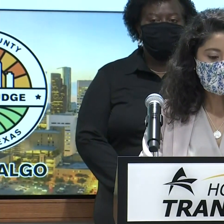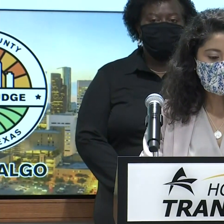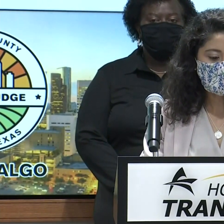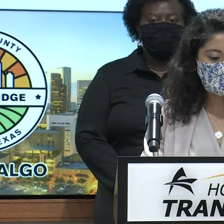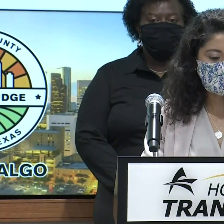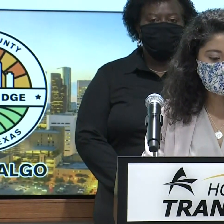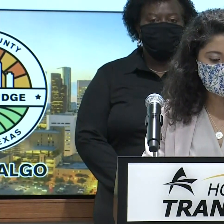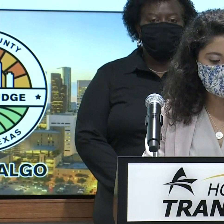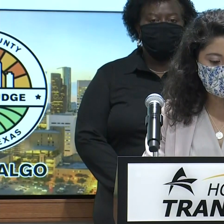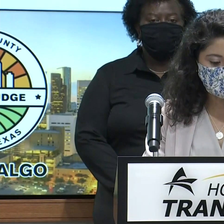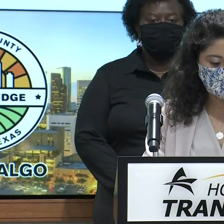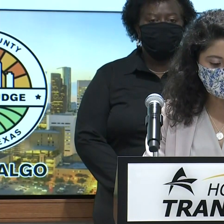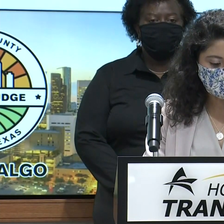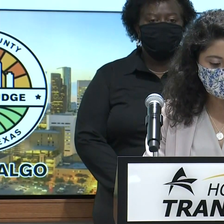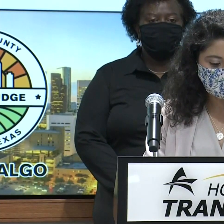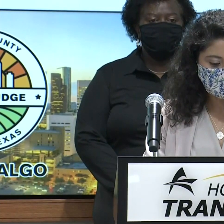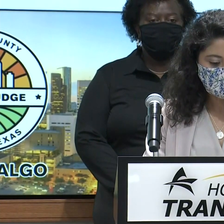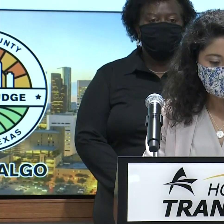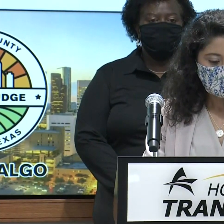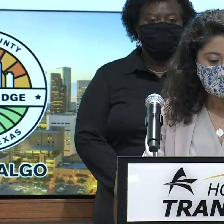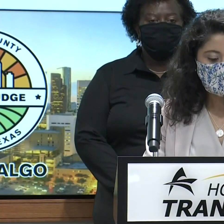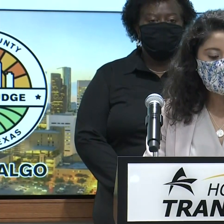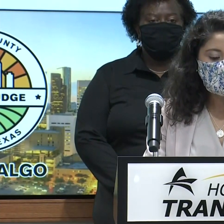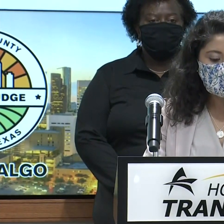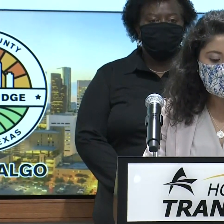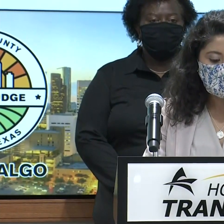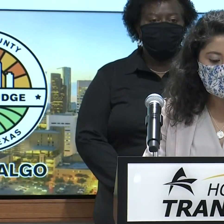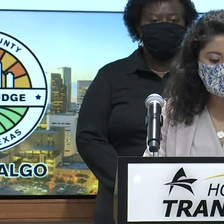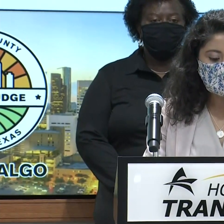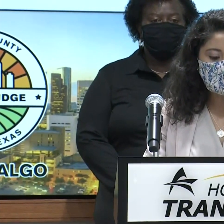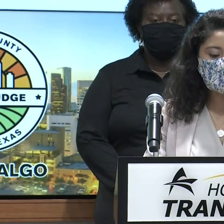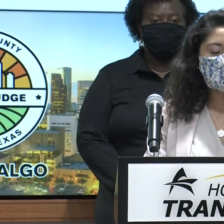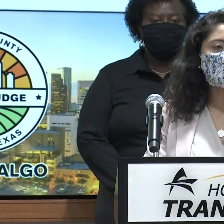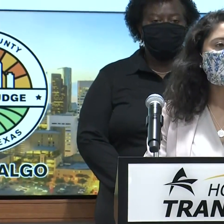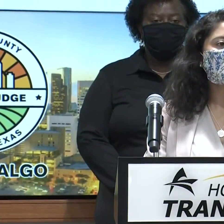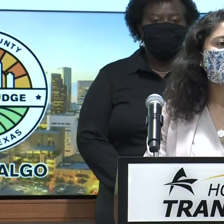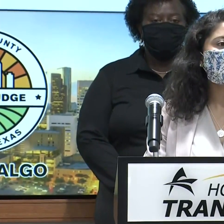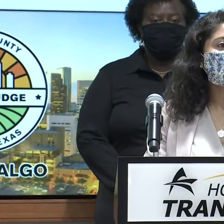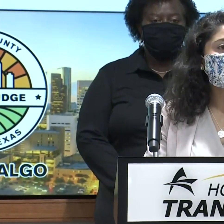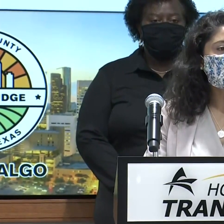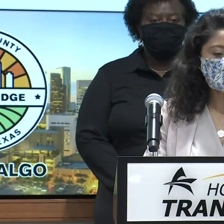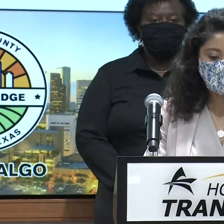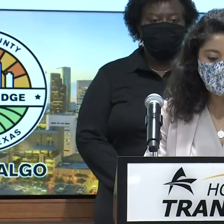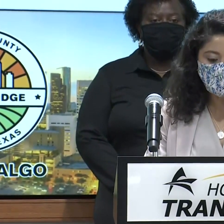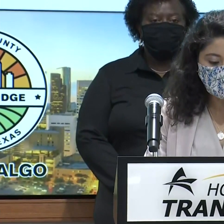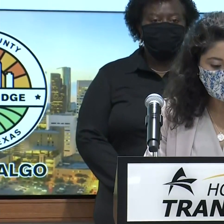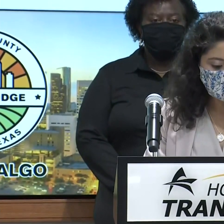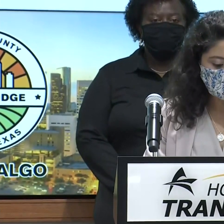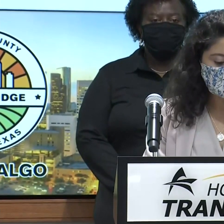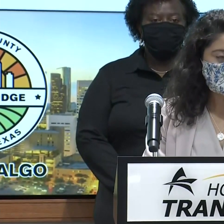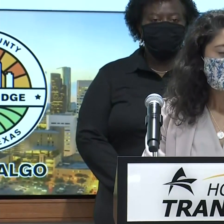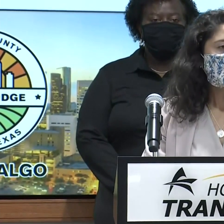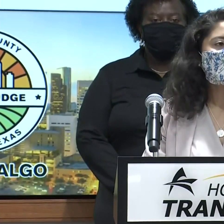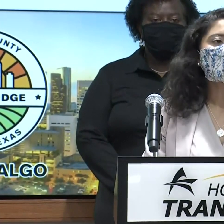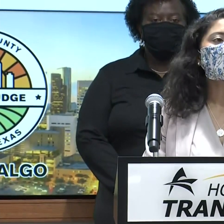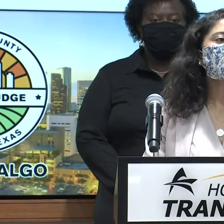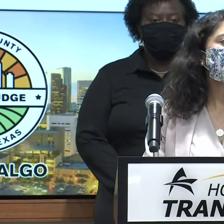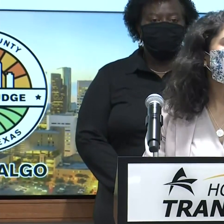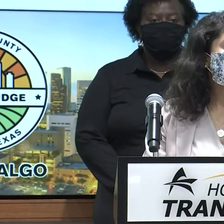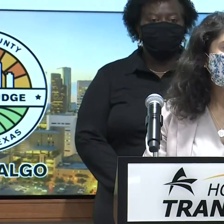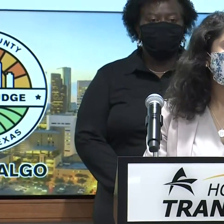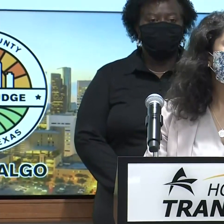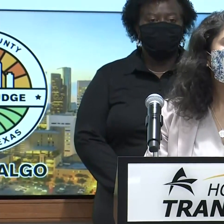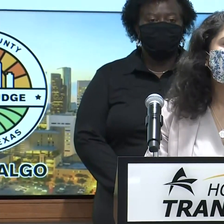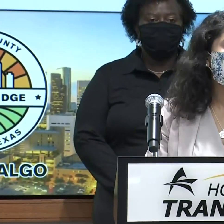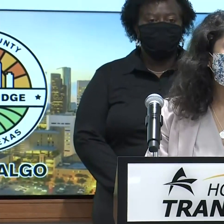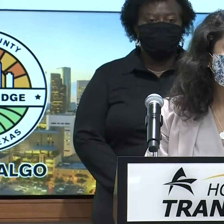también a esos permisos. Nuestro ambiente impacta la salud de nuestras familias, de nuestros niños. Hay